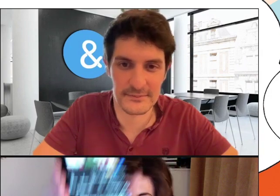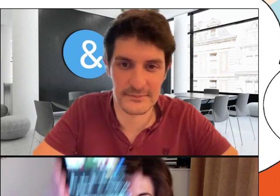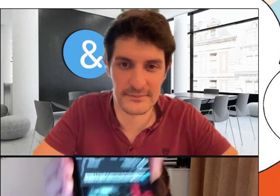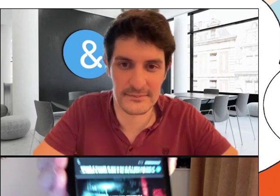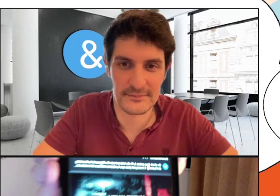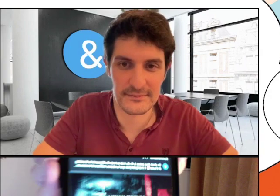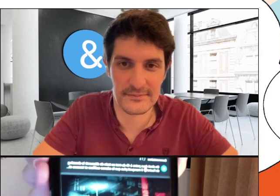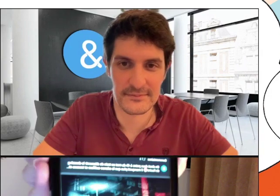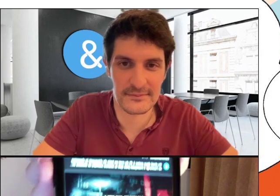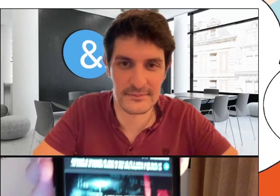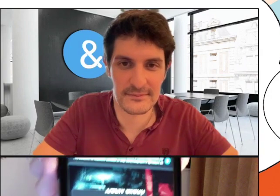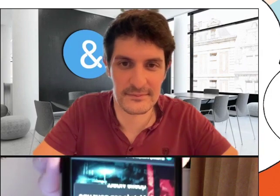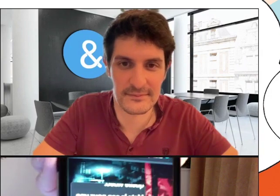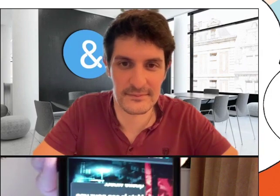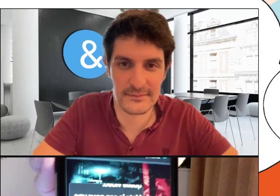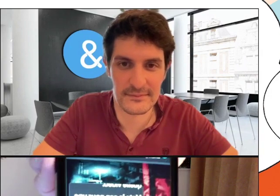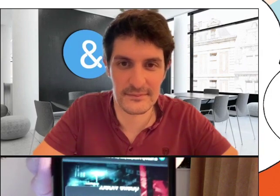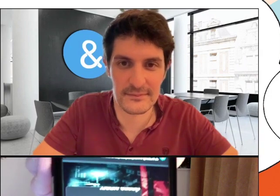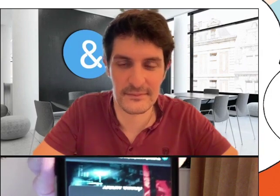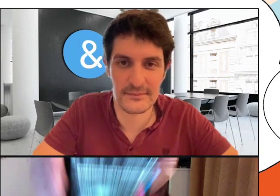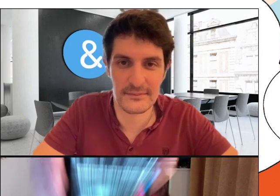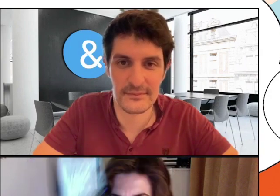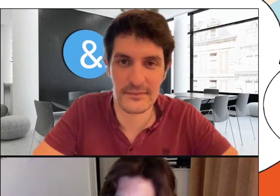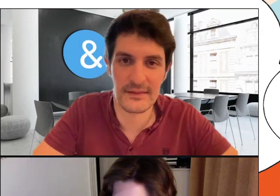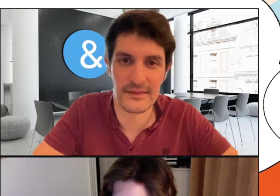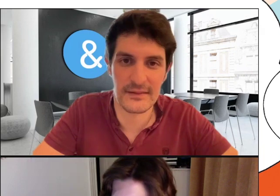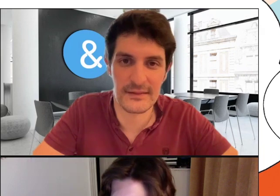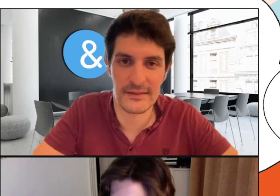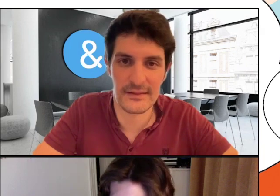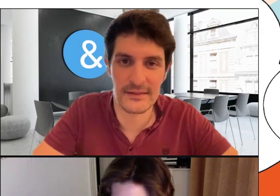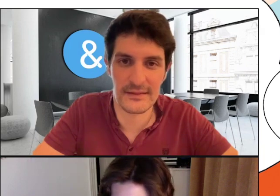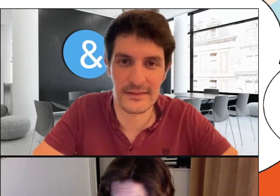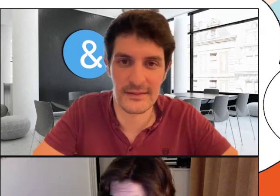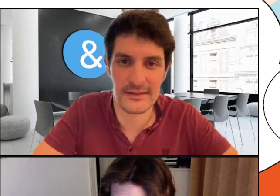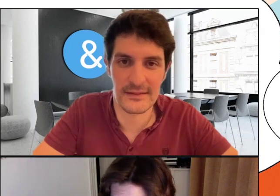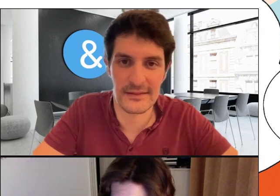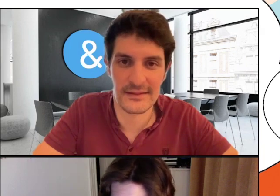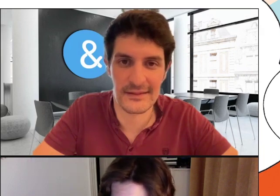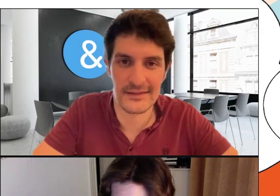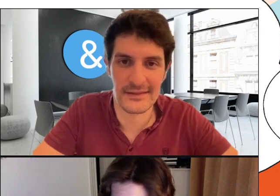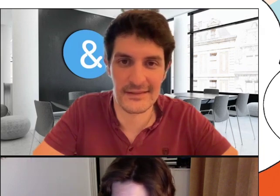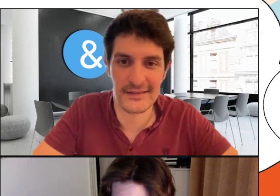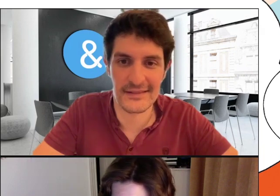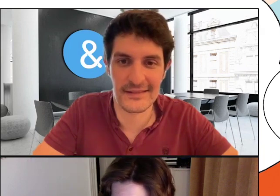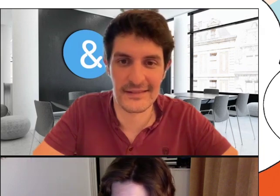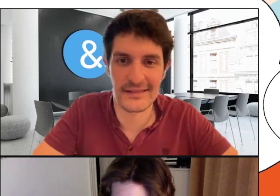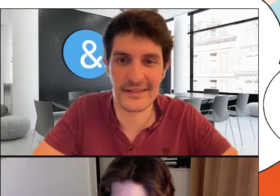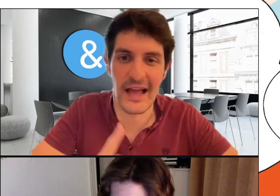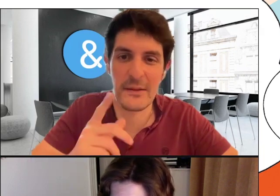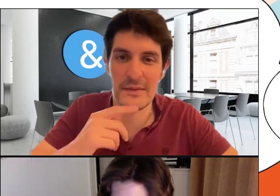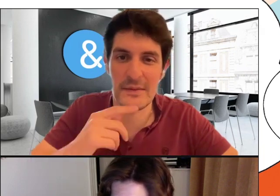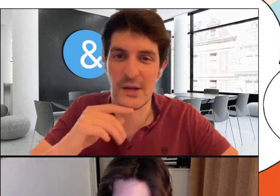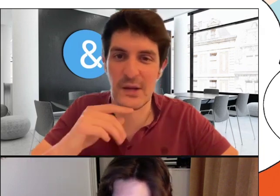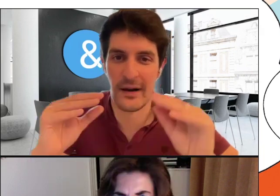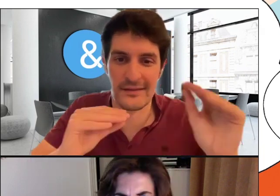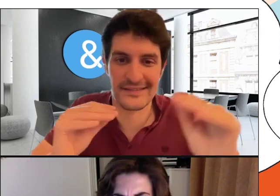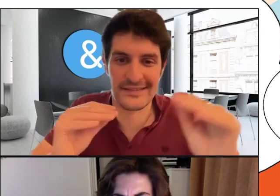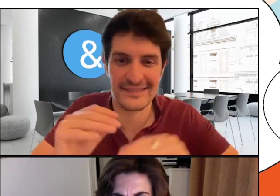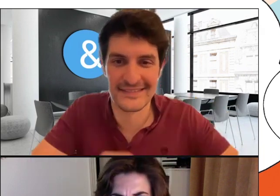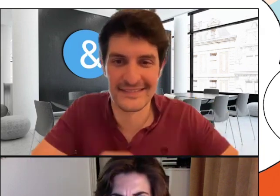débutant? L'audace. Bah, Tu sais, moi je compare mon style à un plat je t'ai pas mis